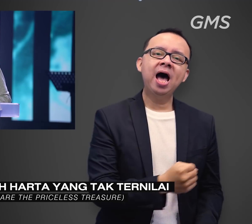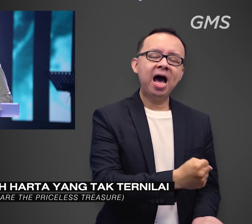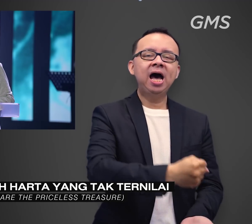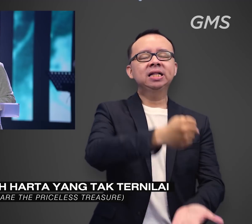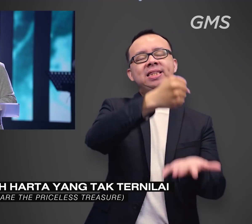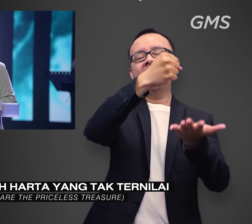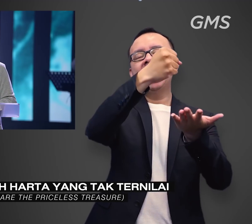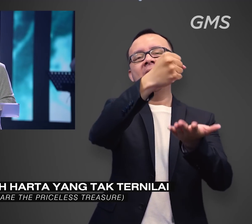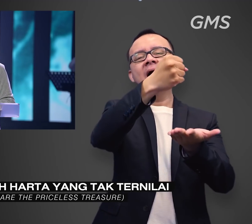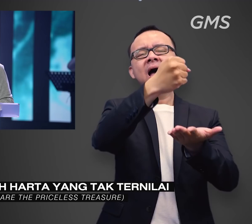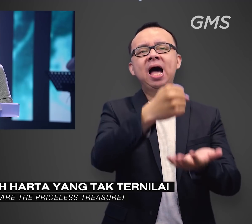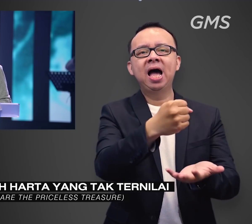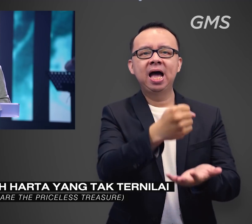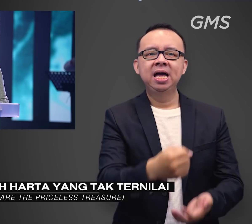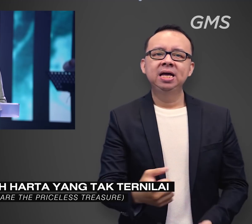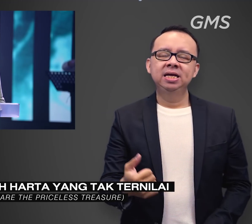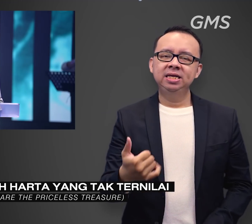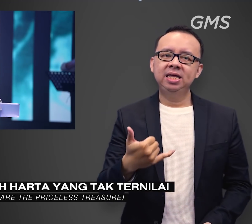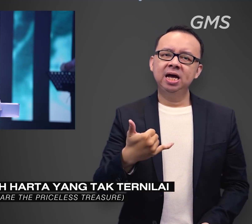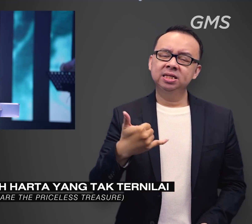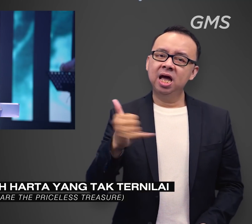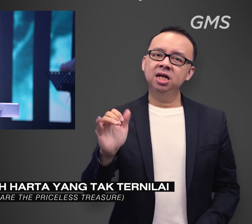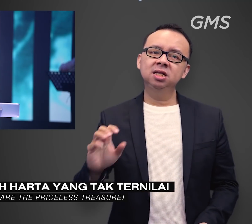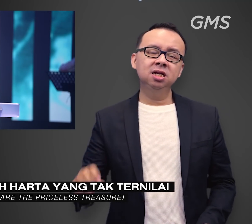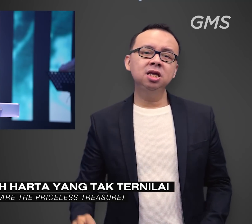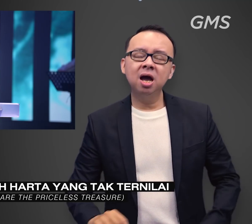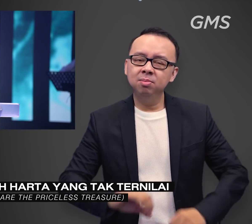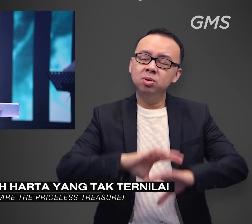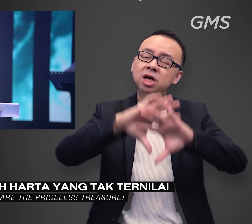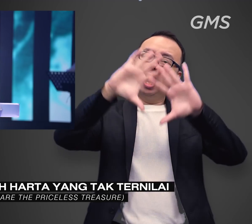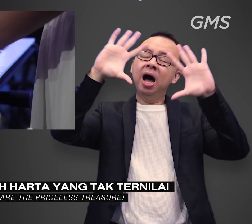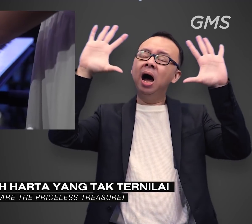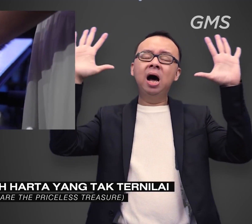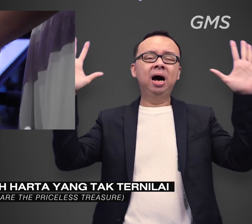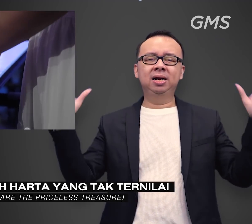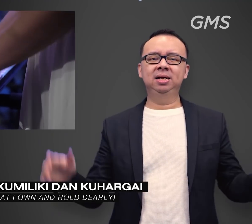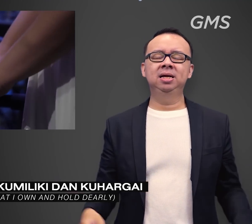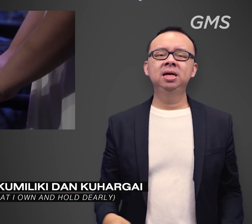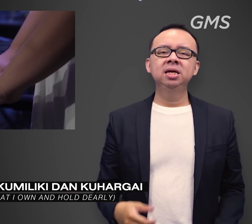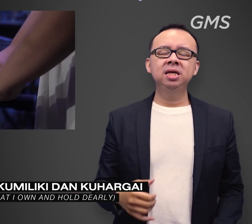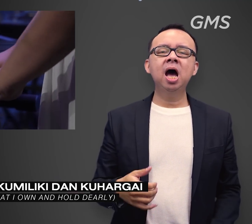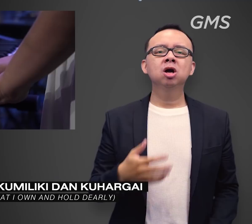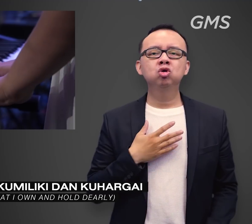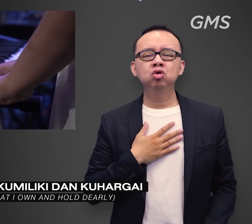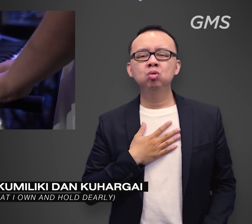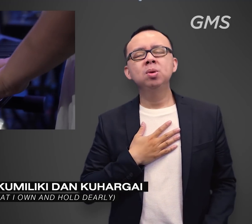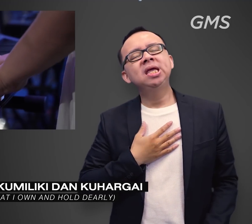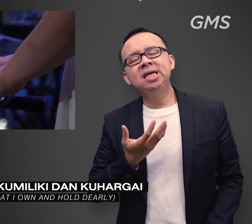Engkaulah harta yang tak ternilai, yang